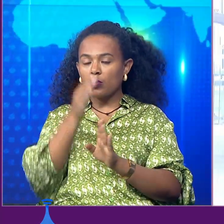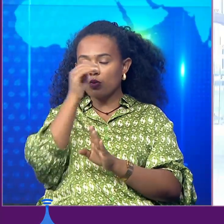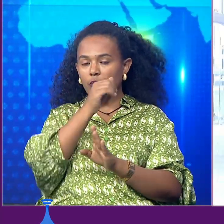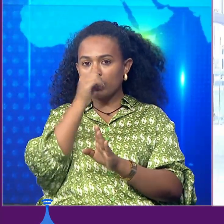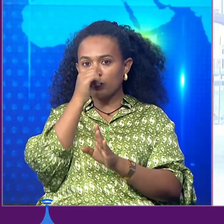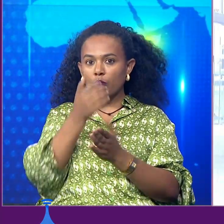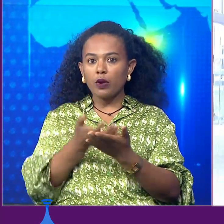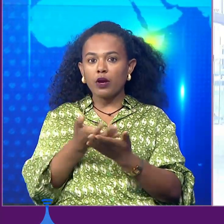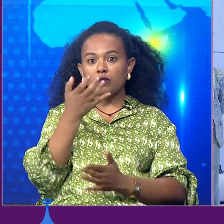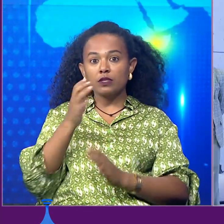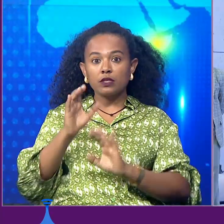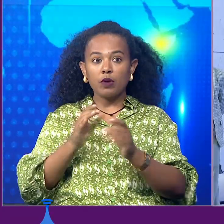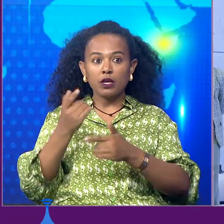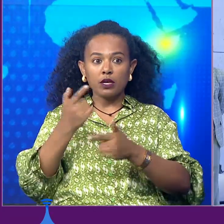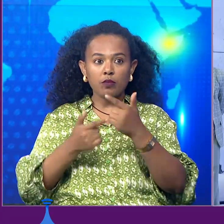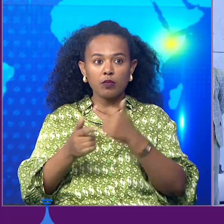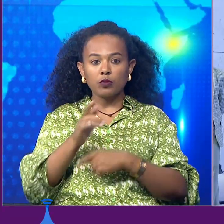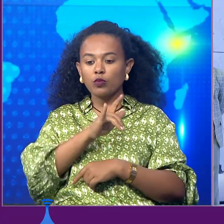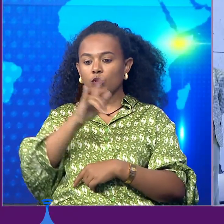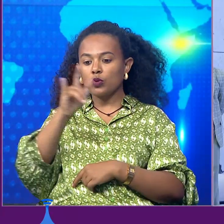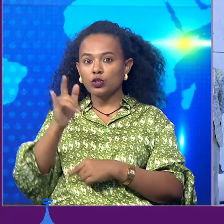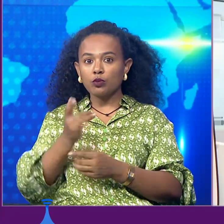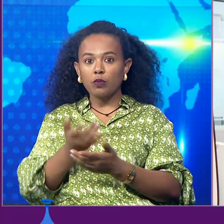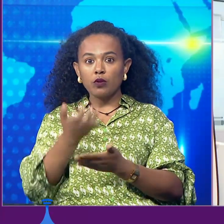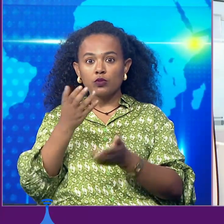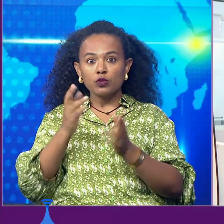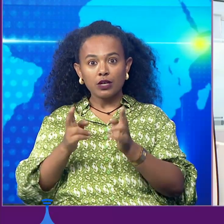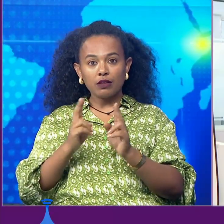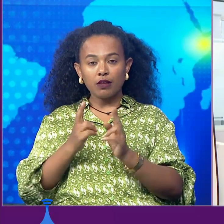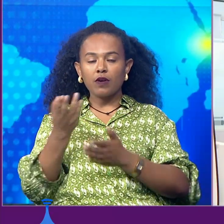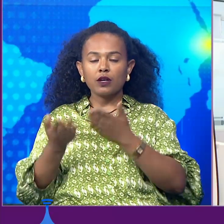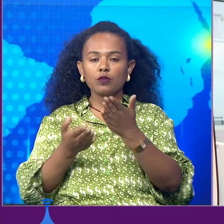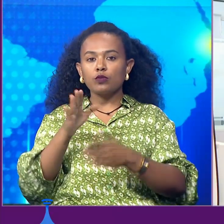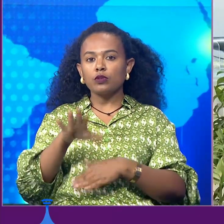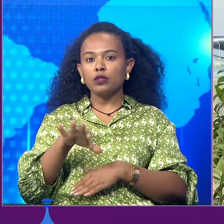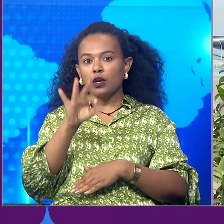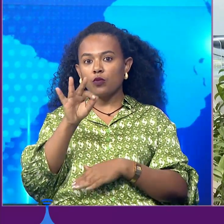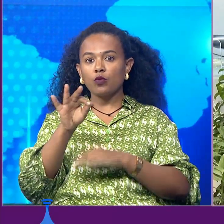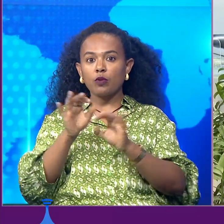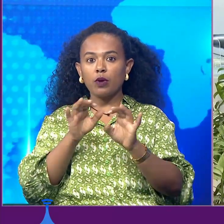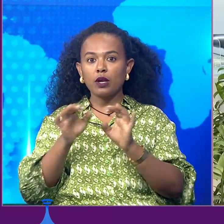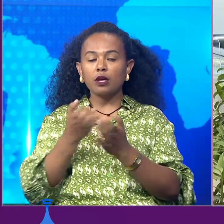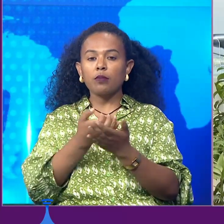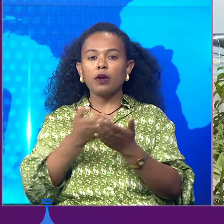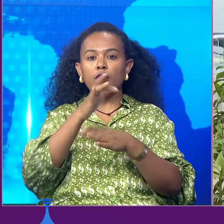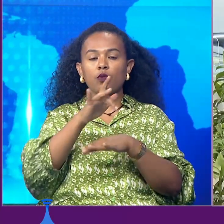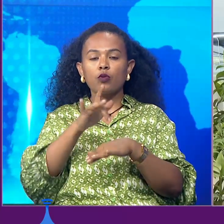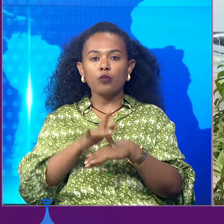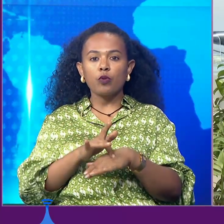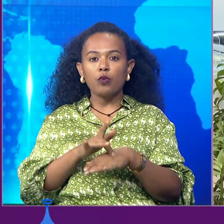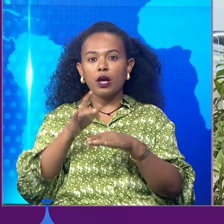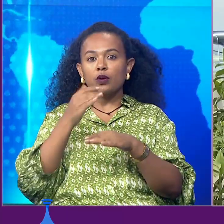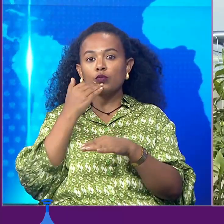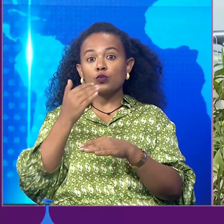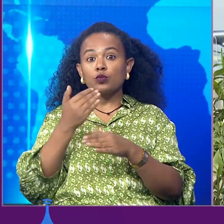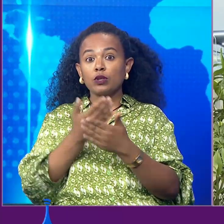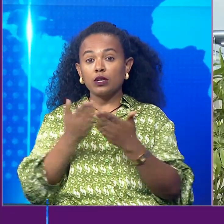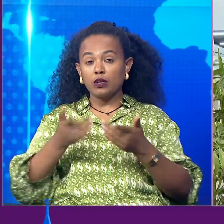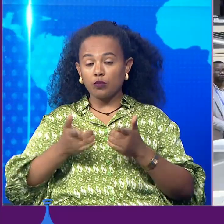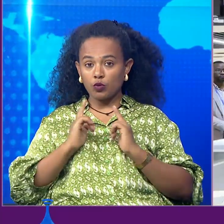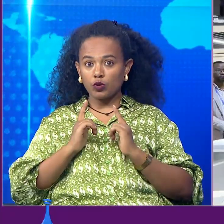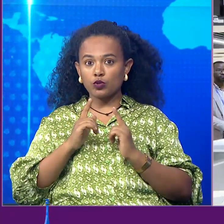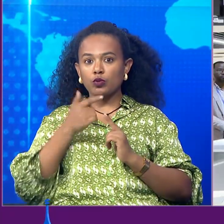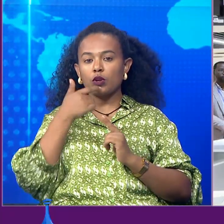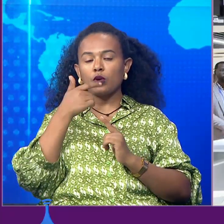ኢንቨስት ለማድረግ የሚመጡ የውጭ ባለሀብቶች ቀልጣፋ አገልግሎት እንዲያገኙ በማድረግ በኢኮኖሚው ላይ አዎንታዊ ሚና እንደሚያበረክትም አንስተዋል። ከዚያ አኳያ